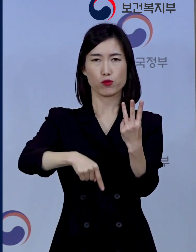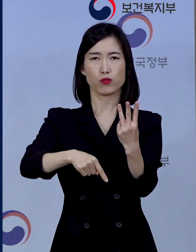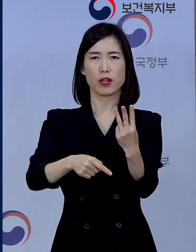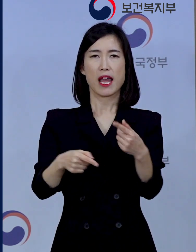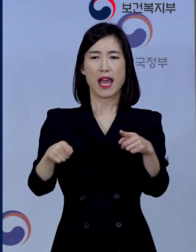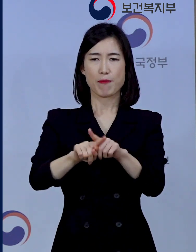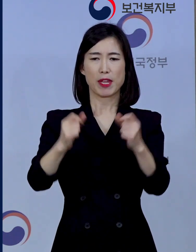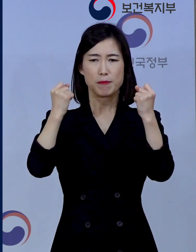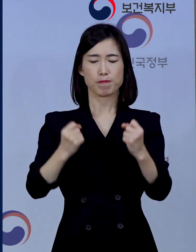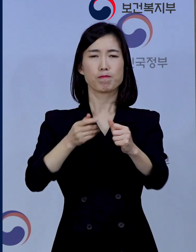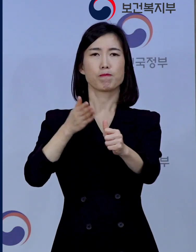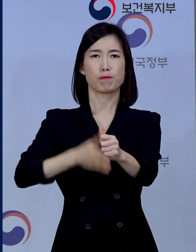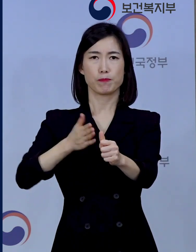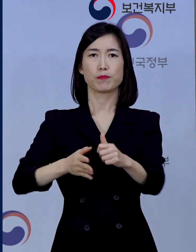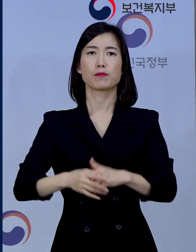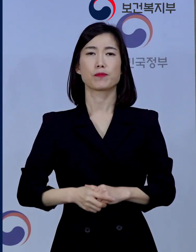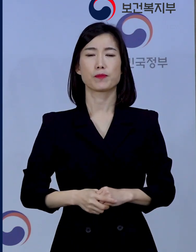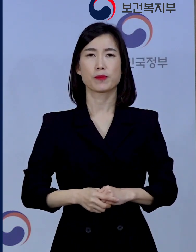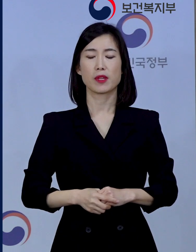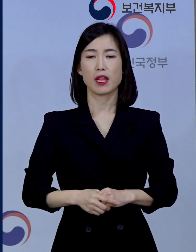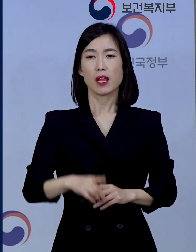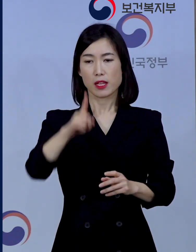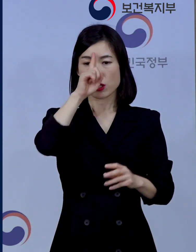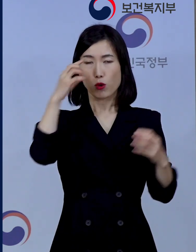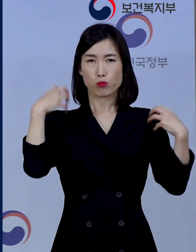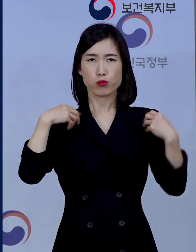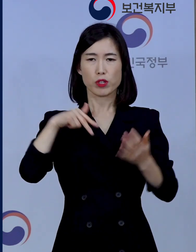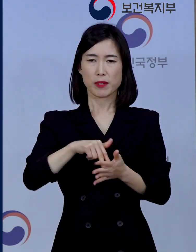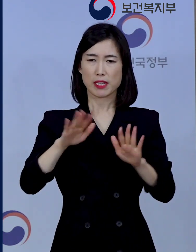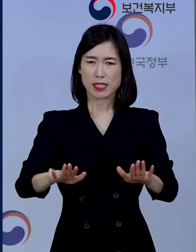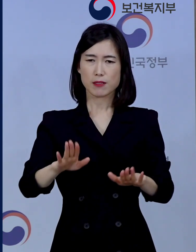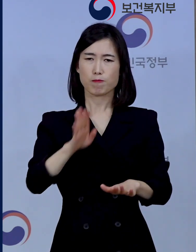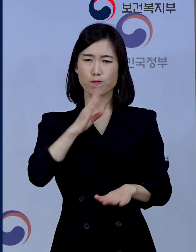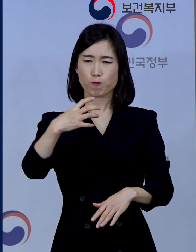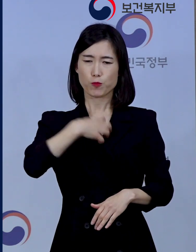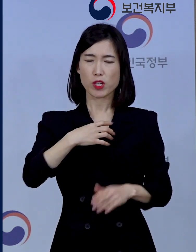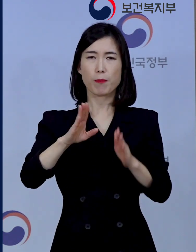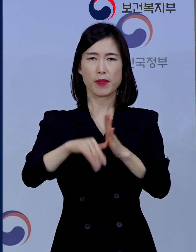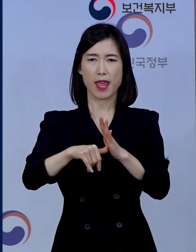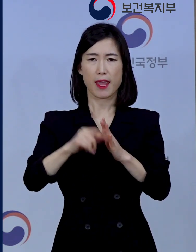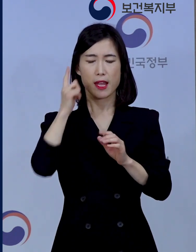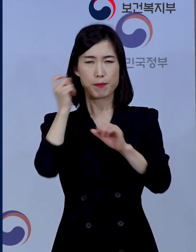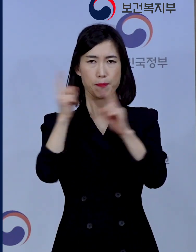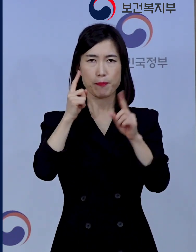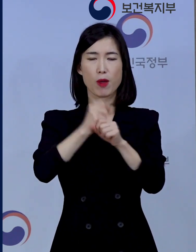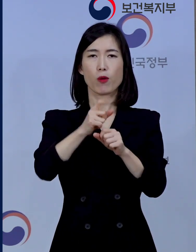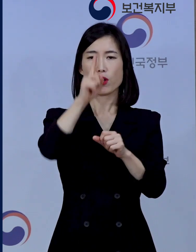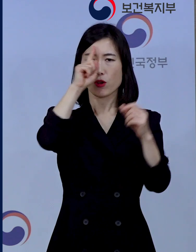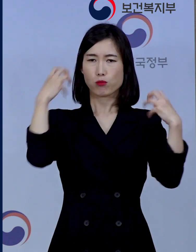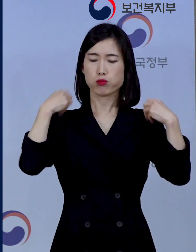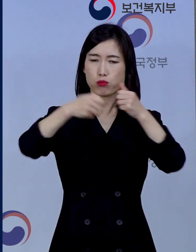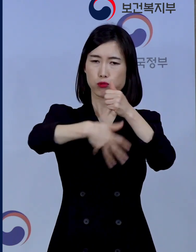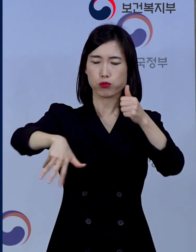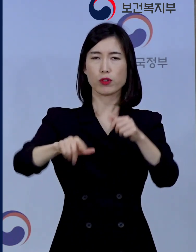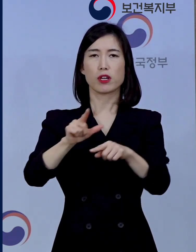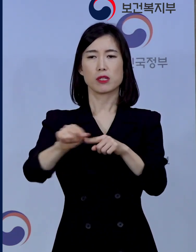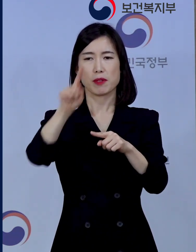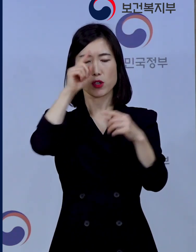함께 힘을 내어 주시기를 부탁드립니다. 정부도 엄중한 위기의식을 가지고 모든 부처와